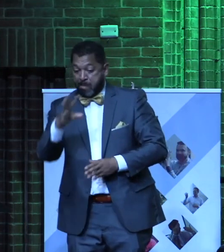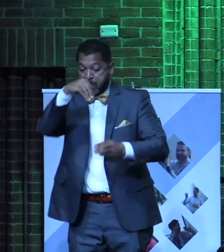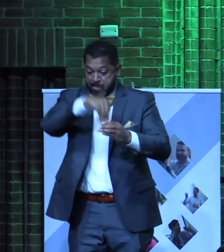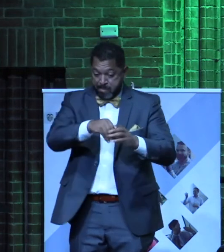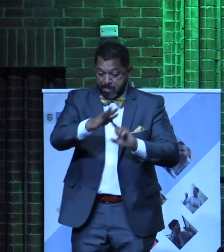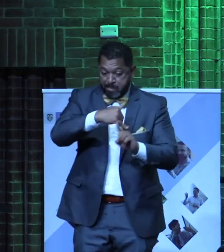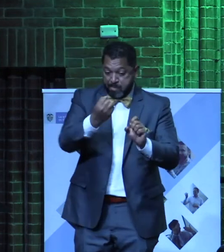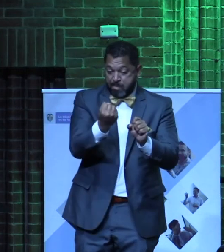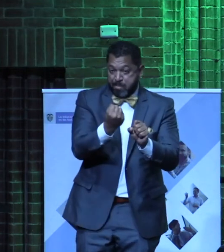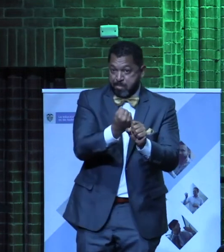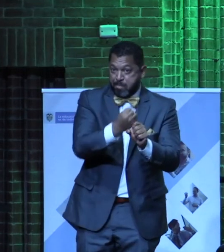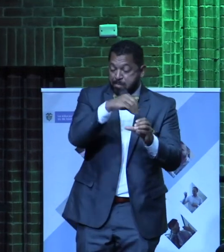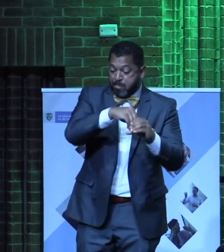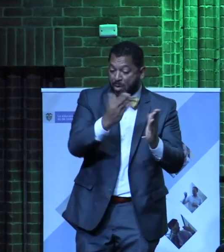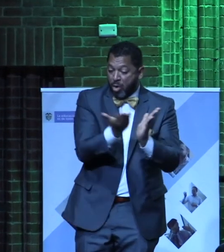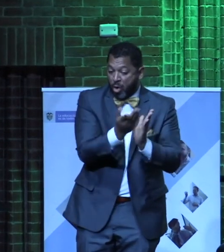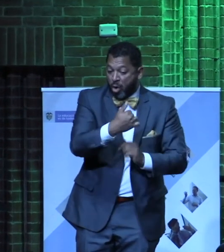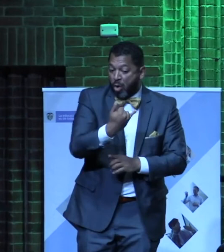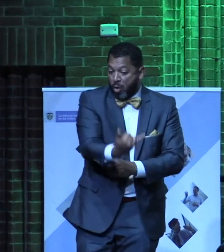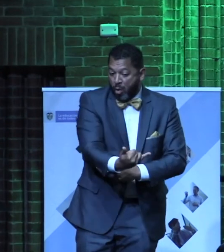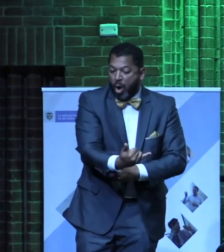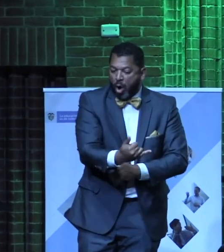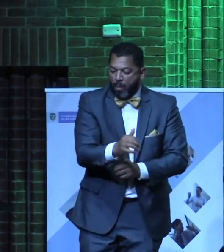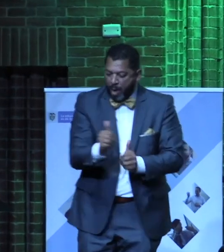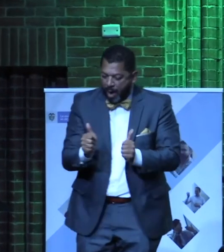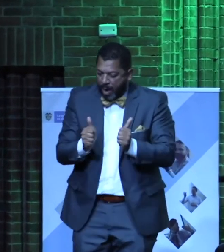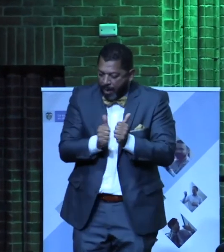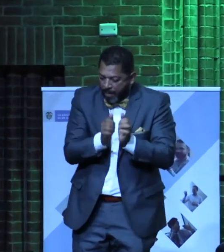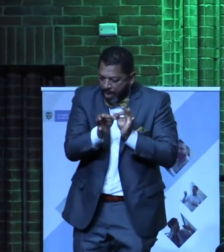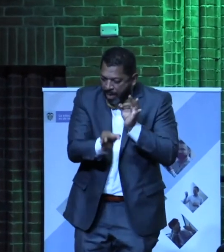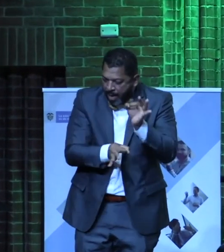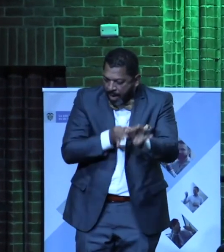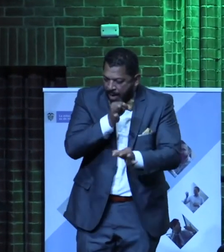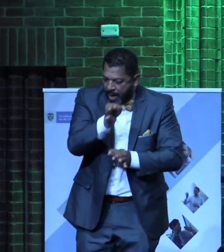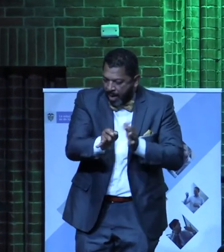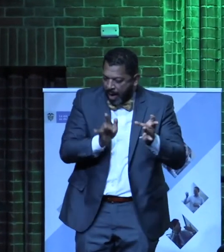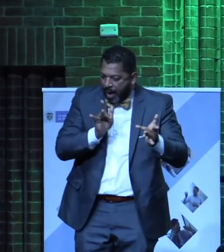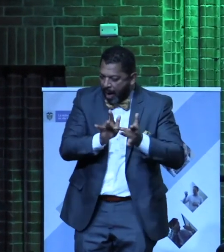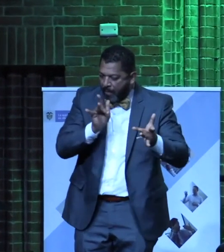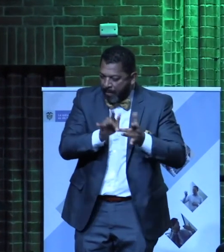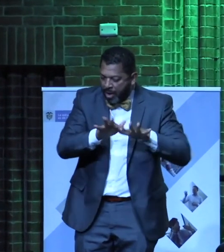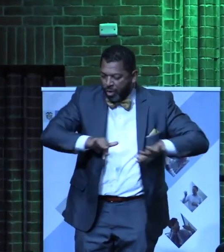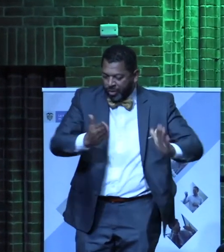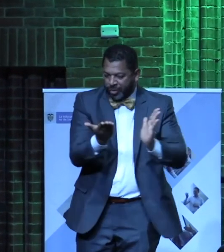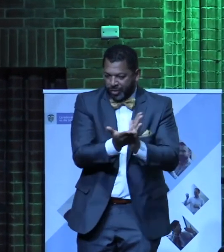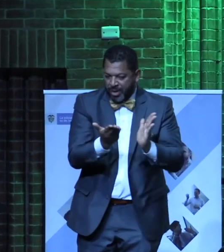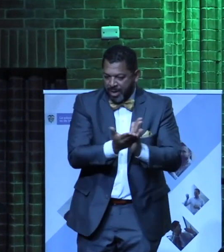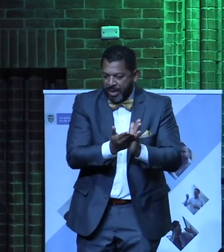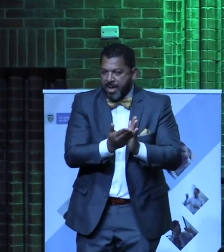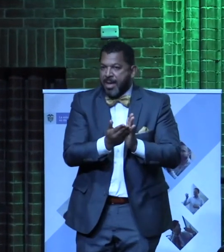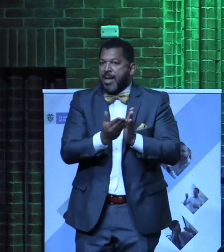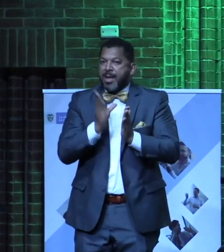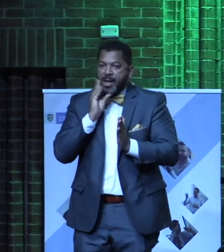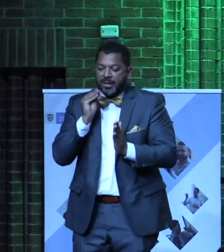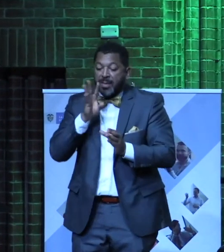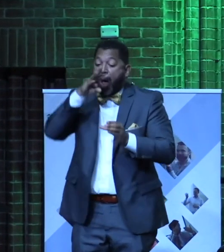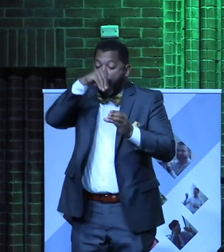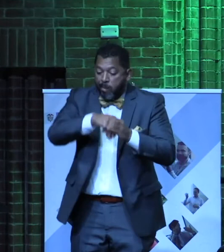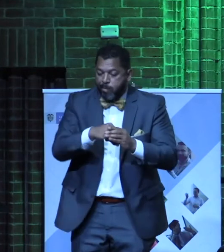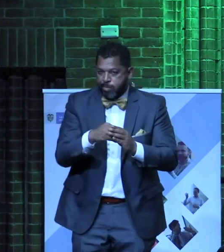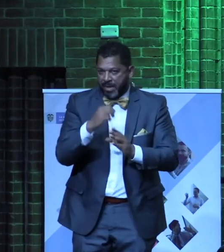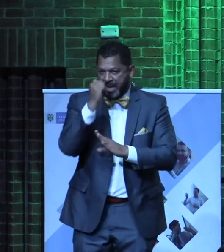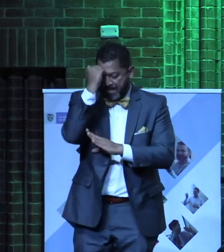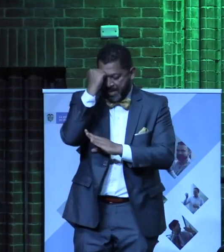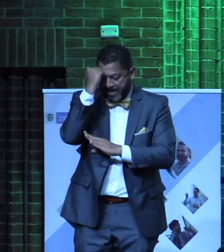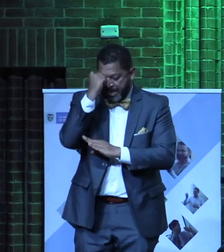educativas acompañar el desarrollo infantil, ¿cierto?, en el marco de las experiencias pedagógicas,